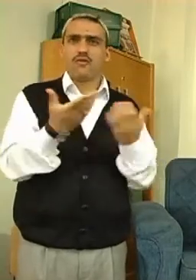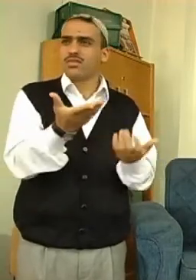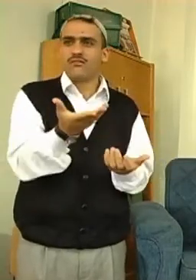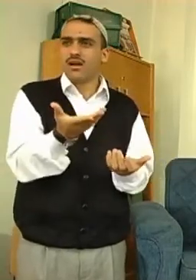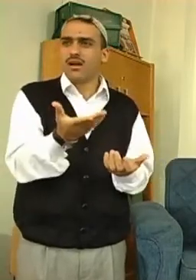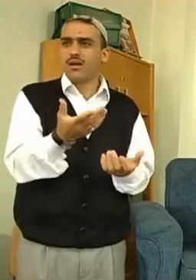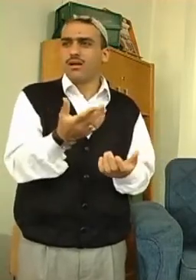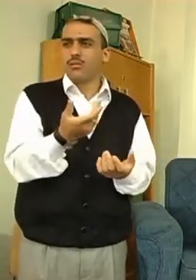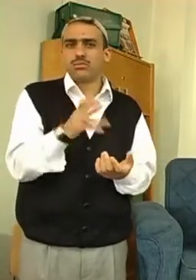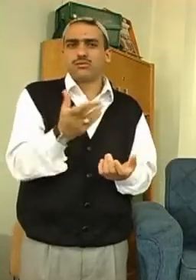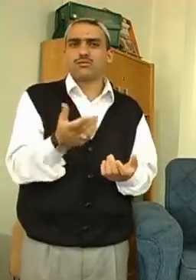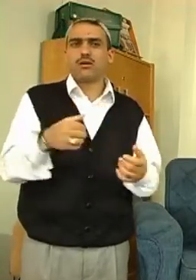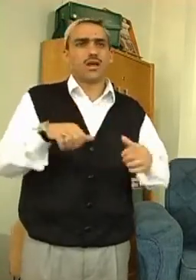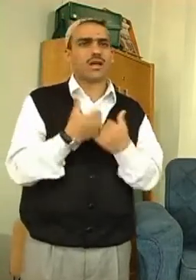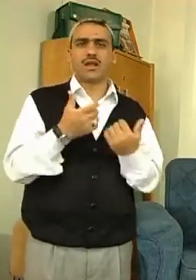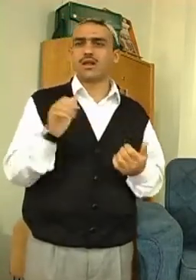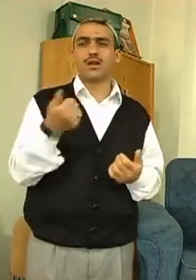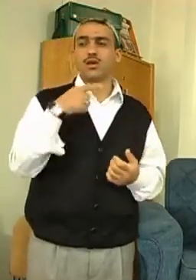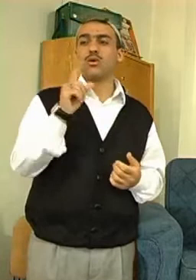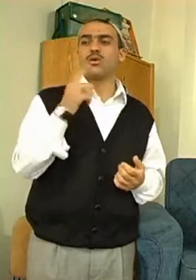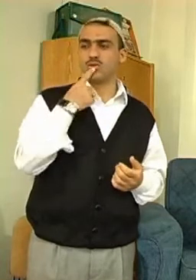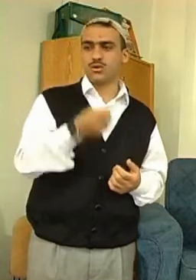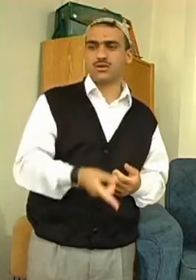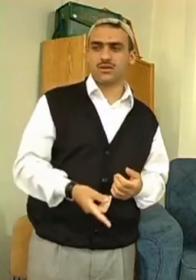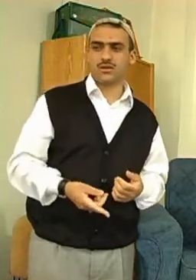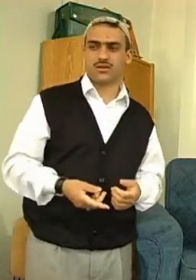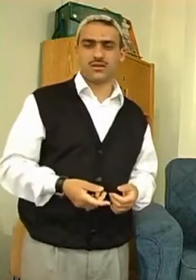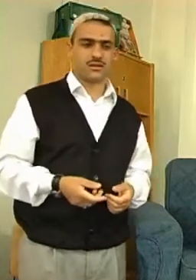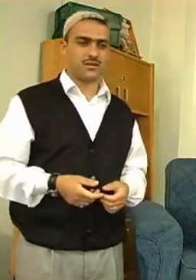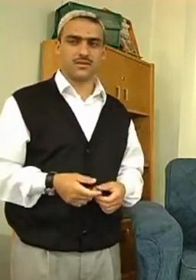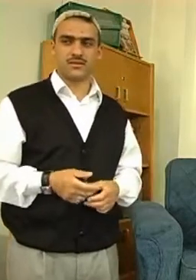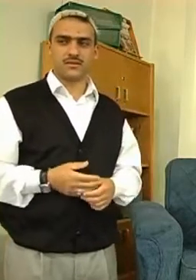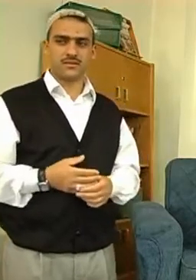Bazen müsavi, antik olan bir sanat. Bir dakika yok. Bazen müsavi.